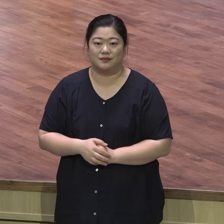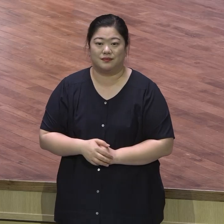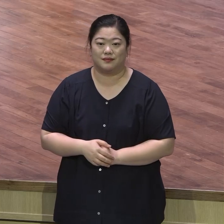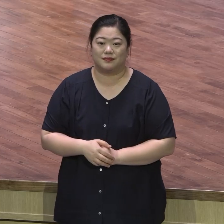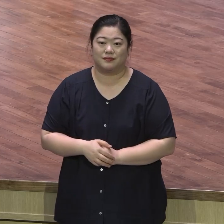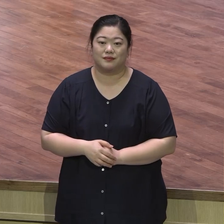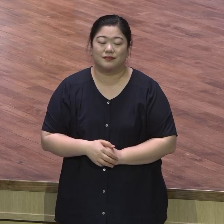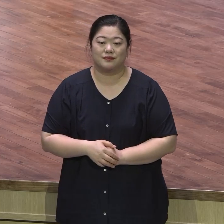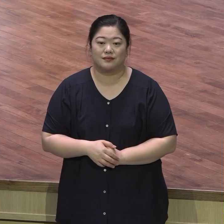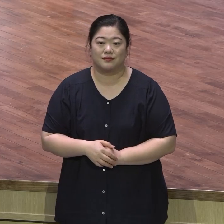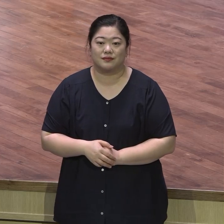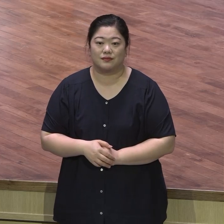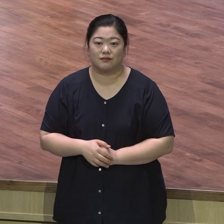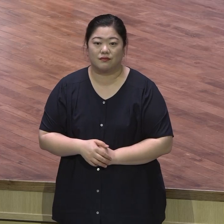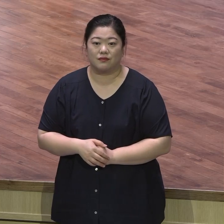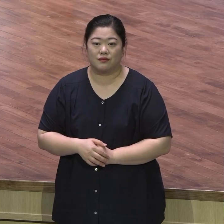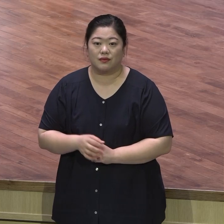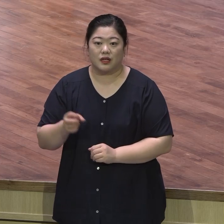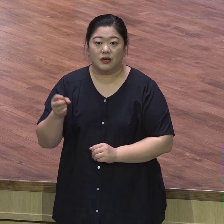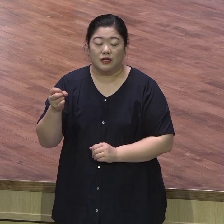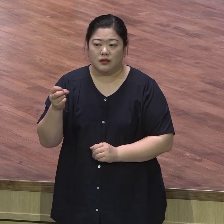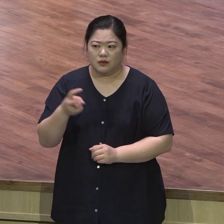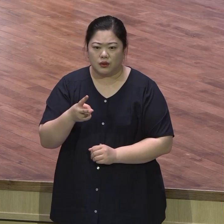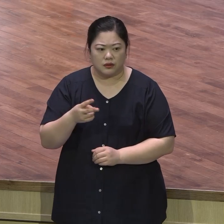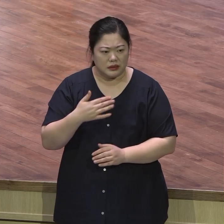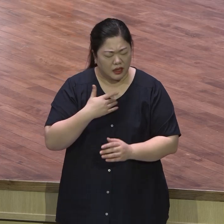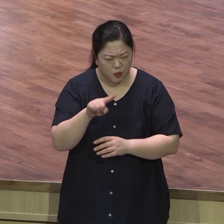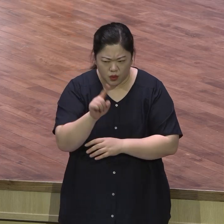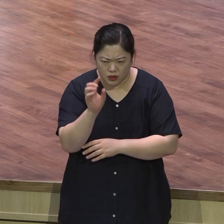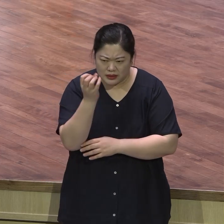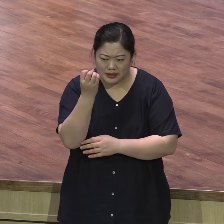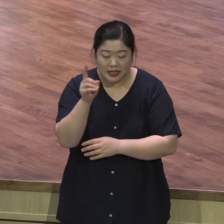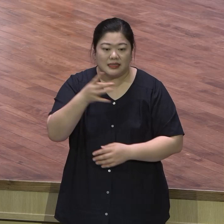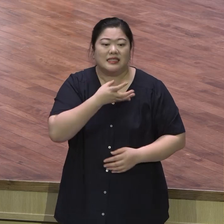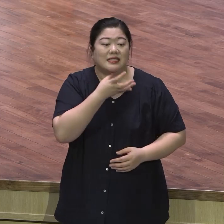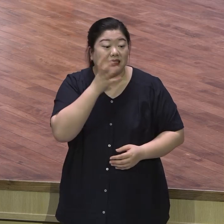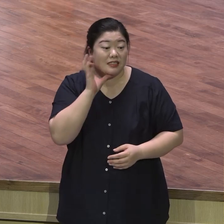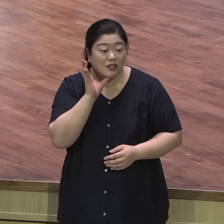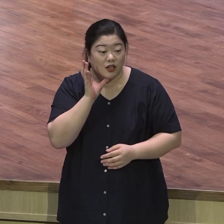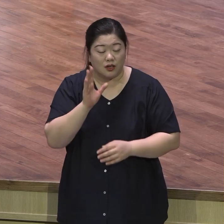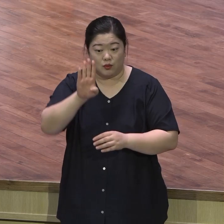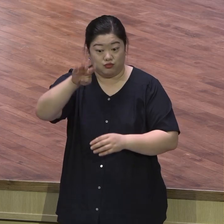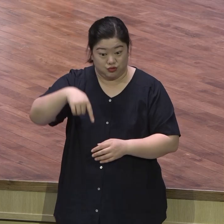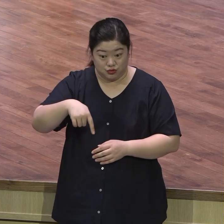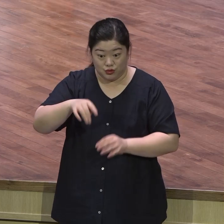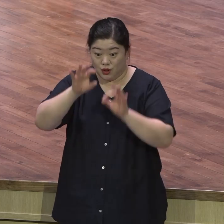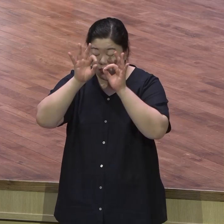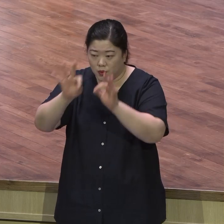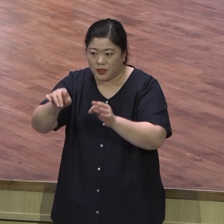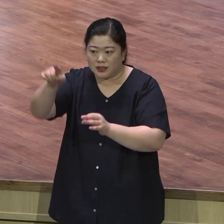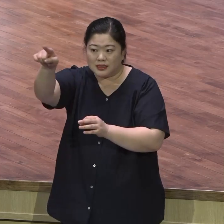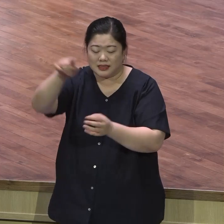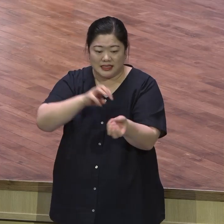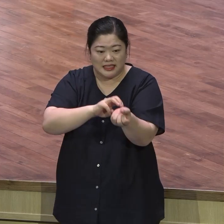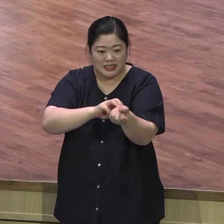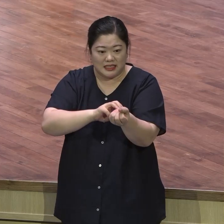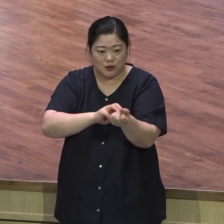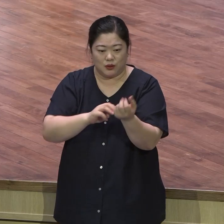그냥 전도하려고 그 심부름들 하는 시니어 예배 같이 봉사하는 모습들